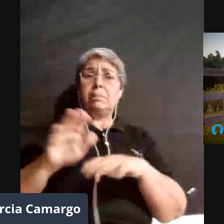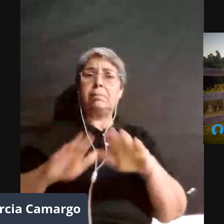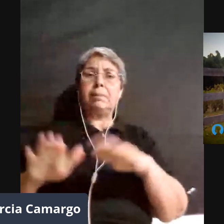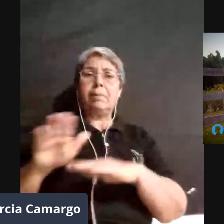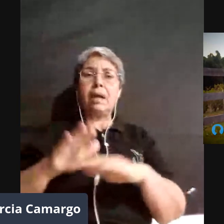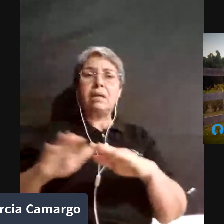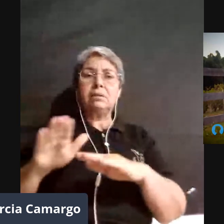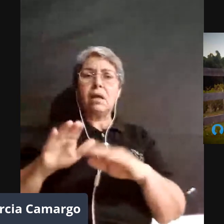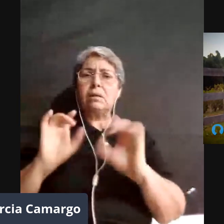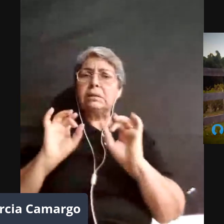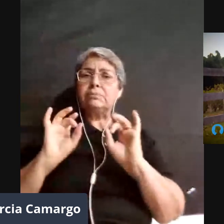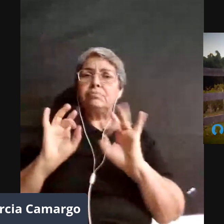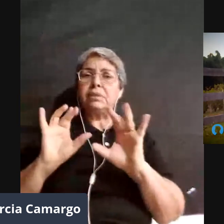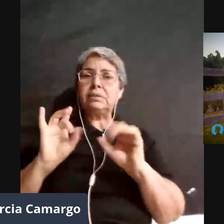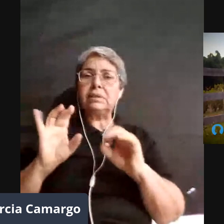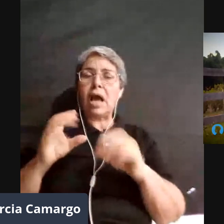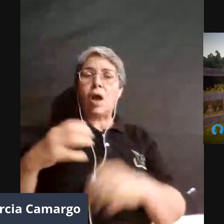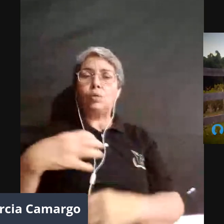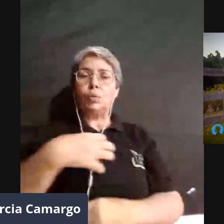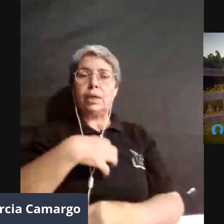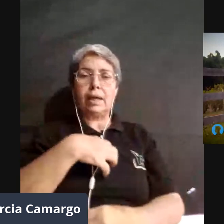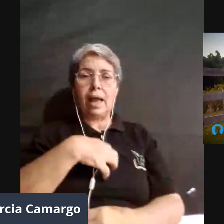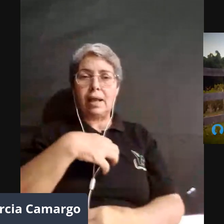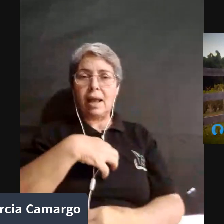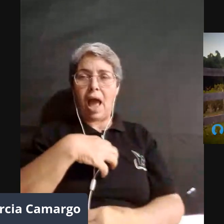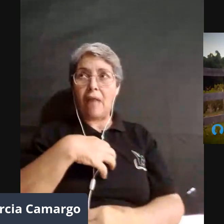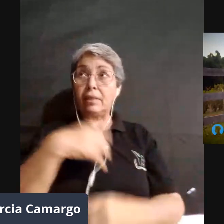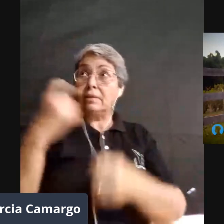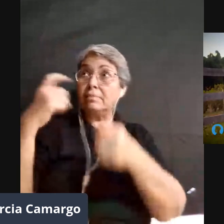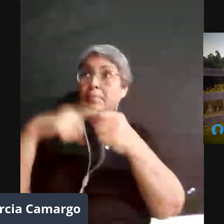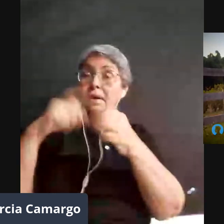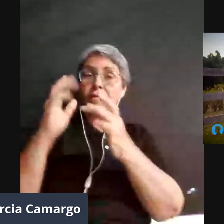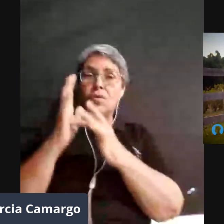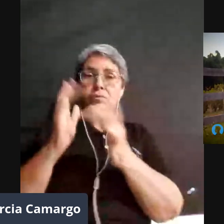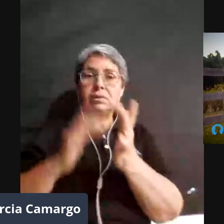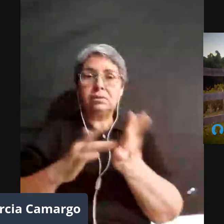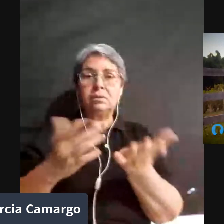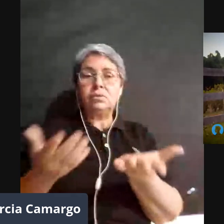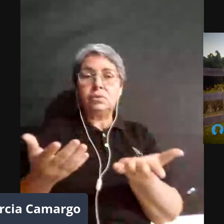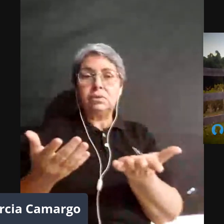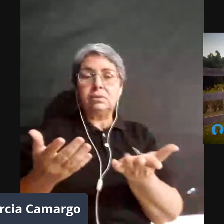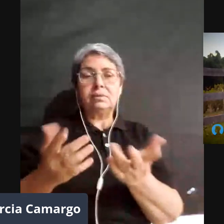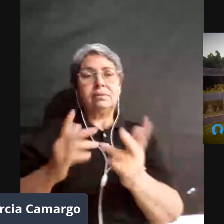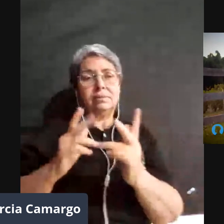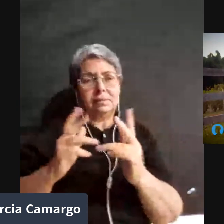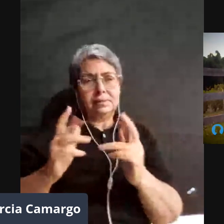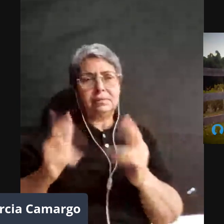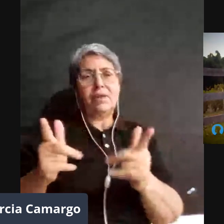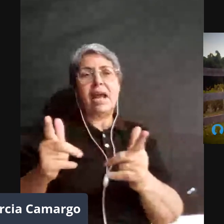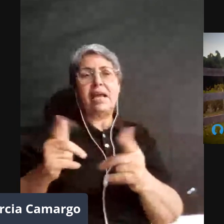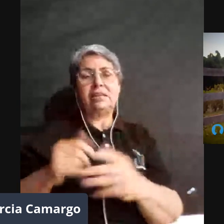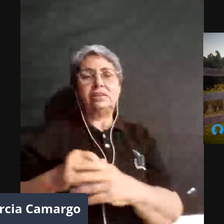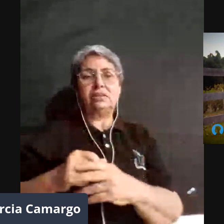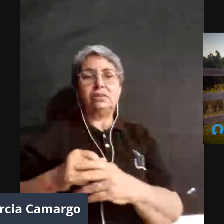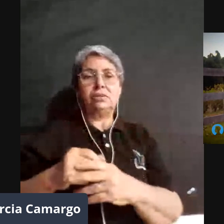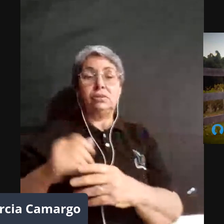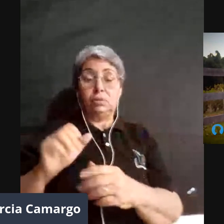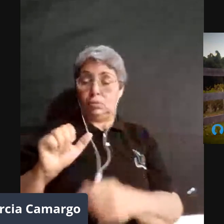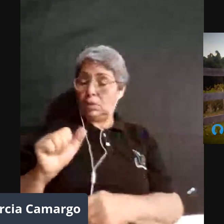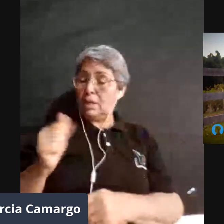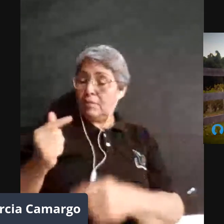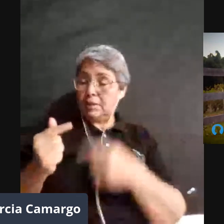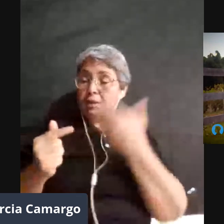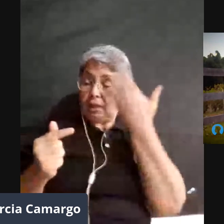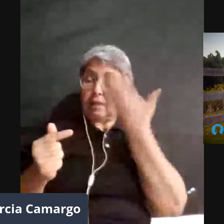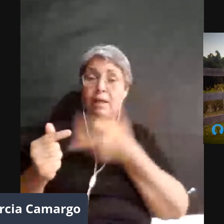especial de caráter para a segunda vinda. E essa é uma grande diferença entre as crenças, entre nós os adventistas e